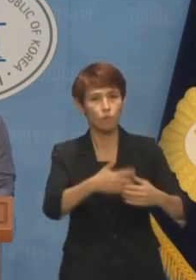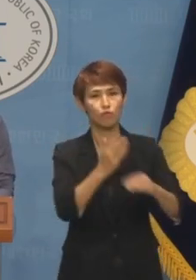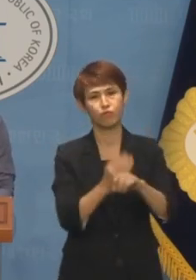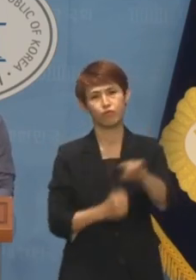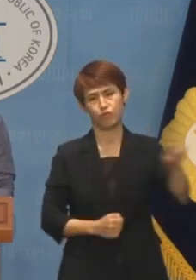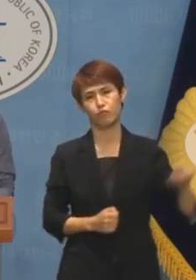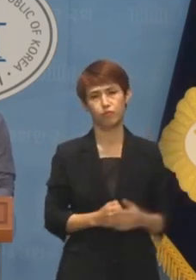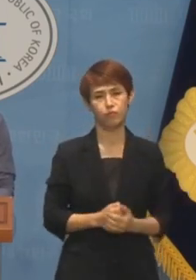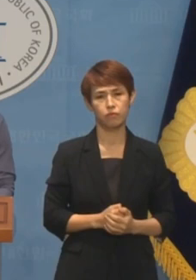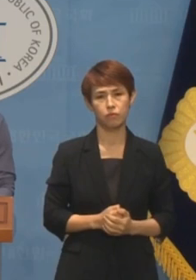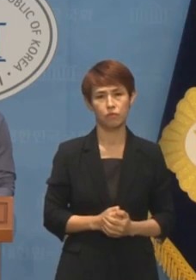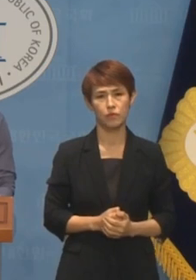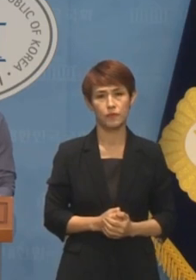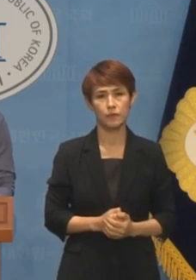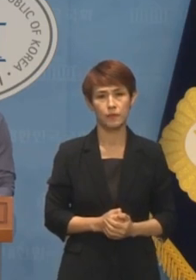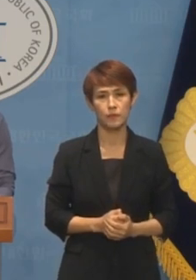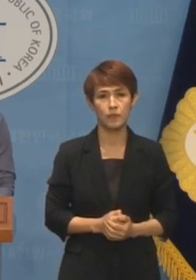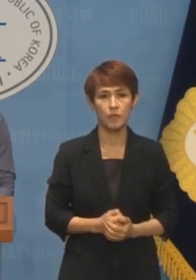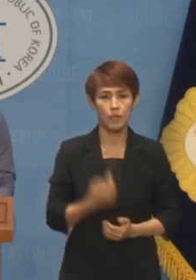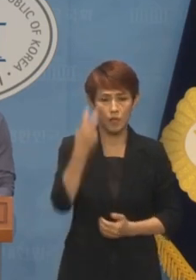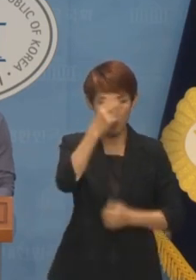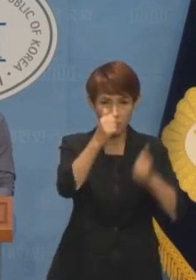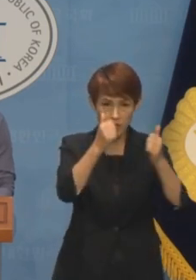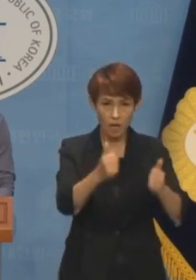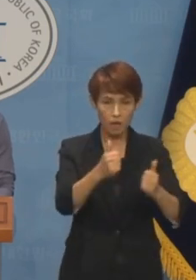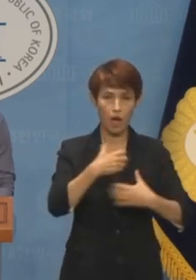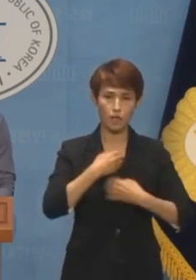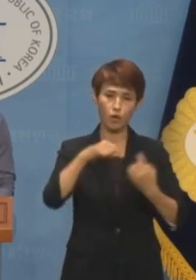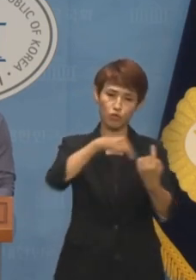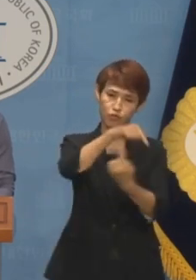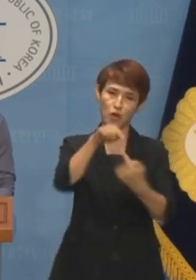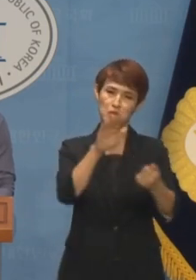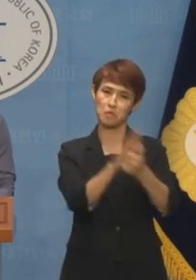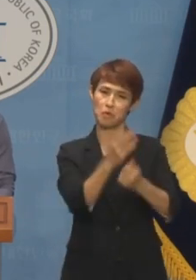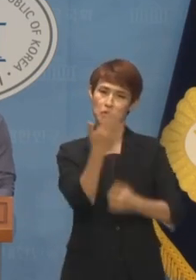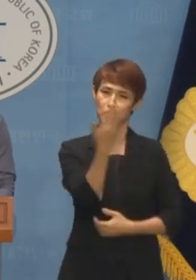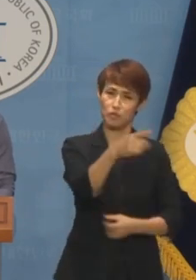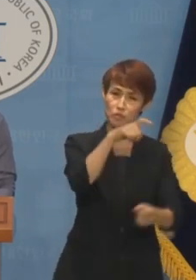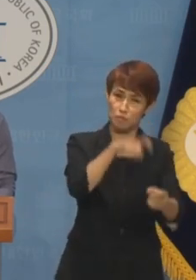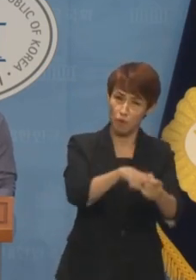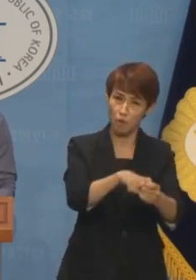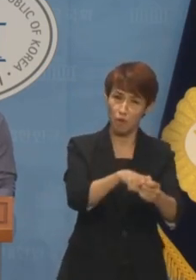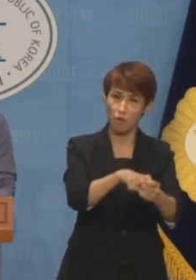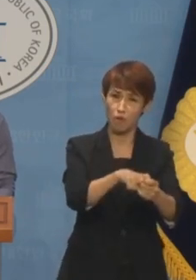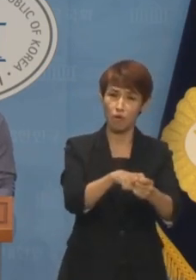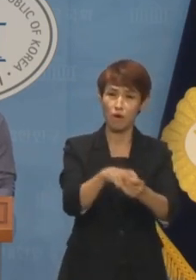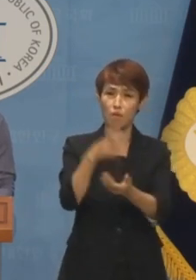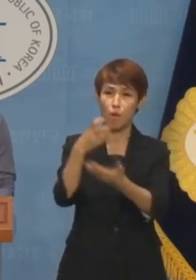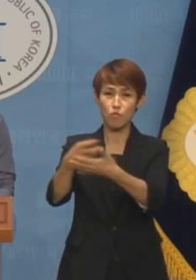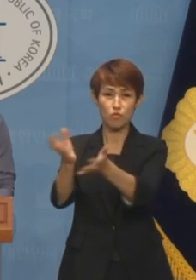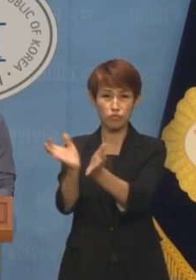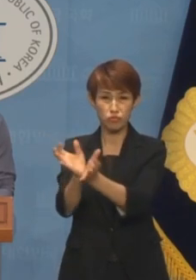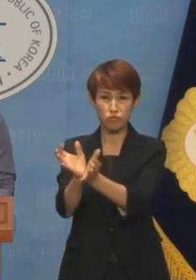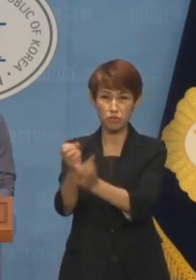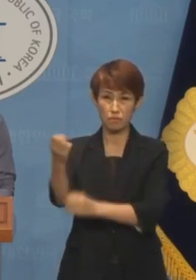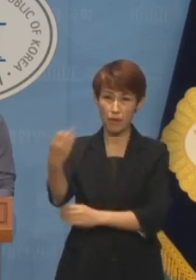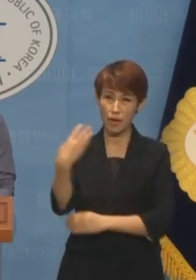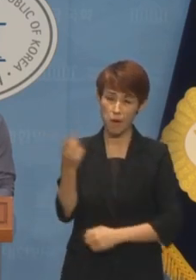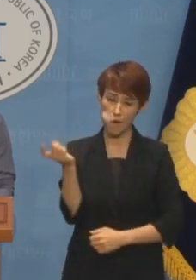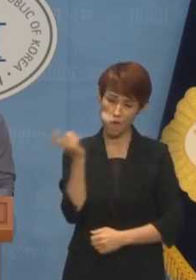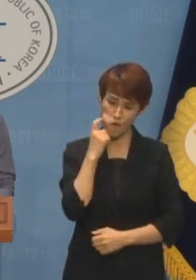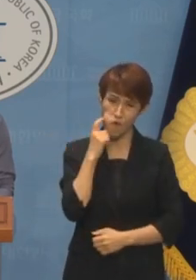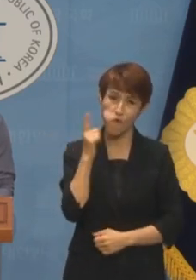아닙니다. 그러니 검찰이 안정적 운영을 지원하기 위함이었다는 법무부의 설명은